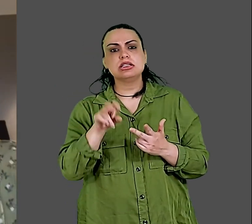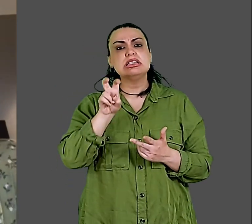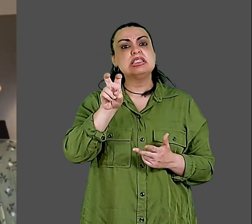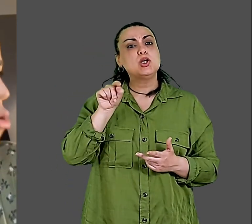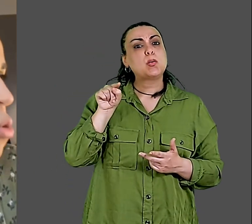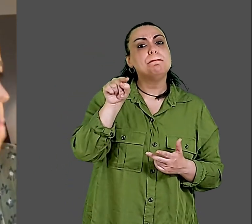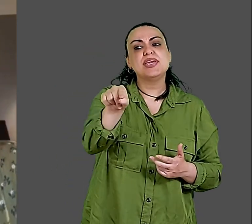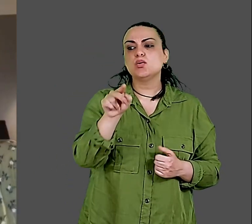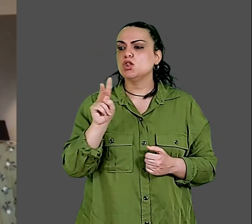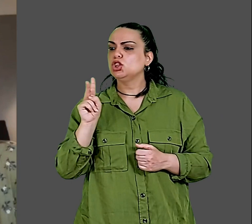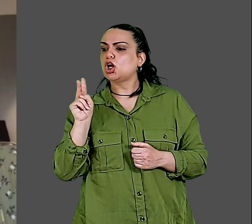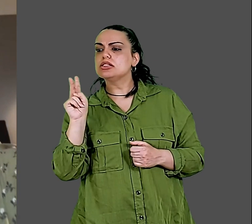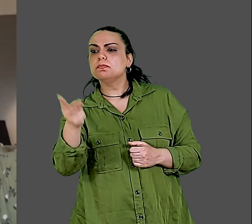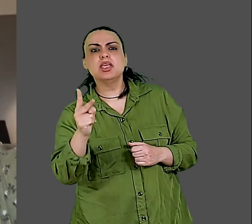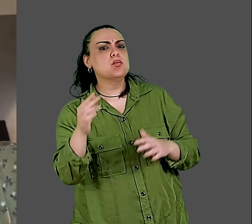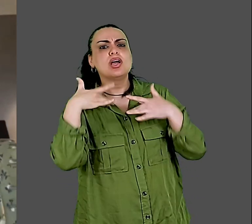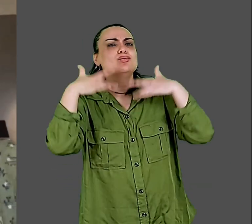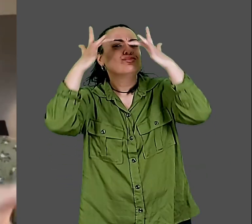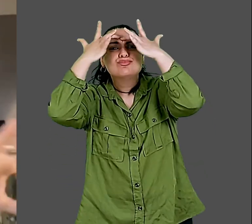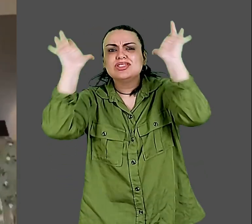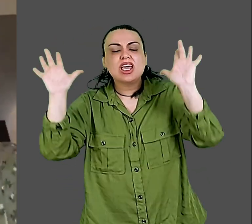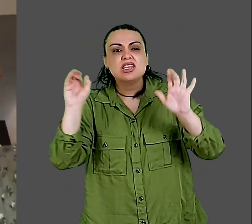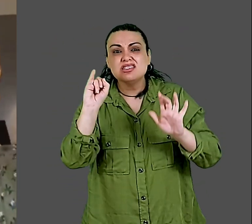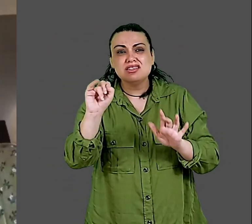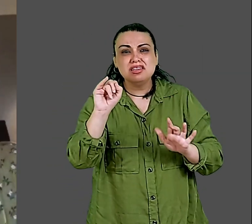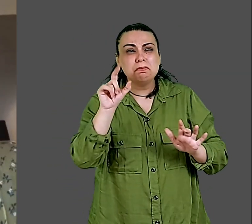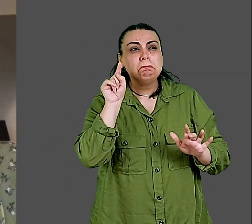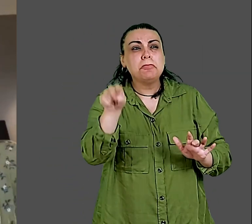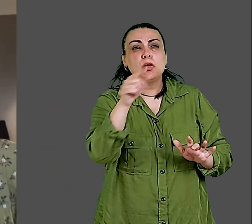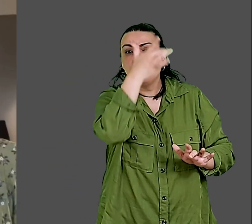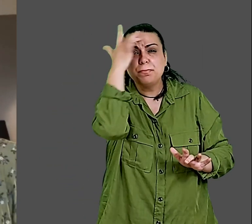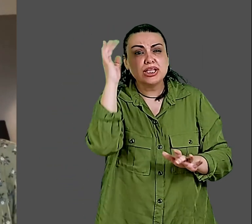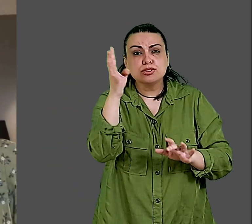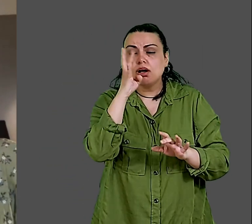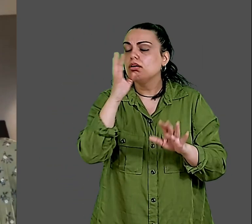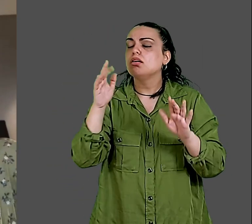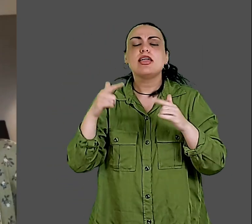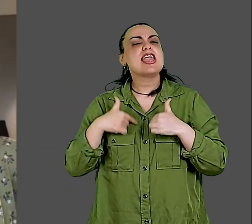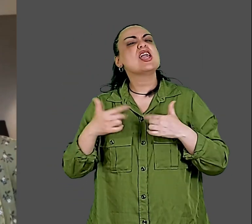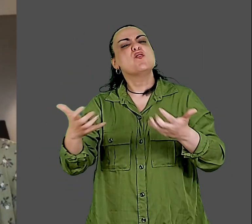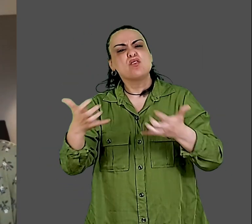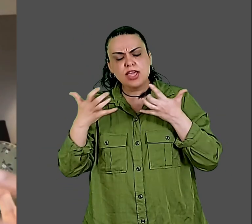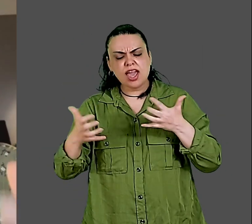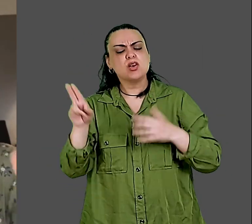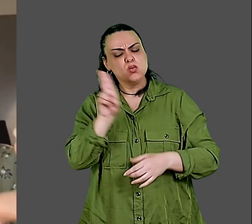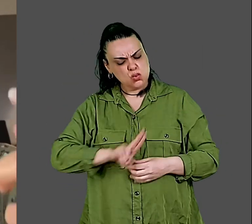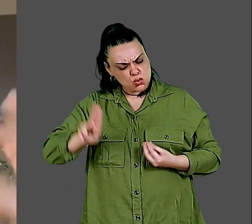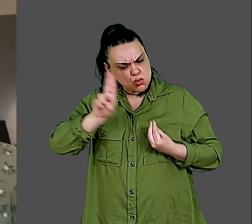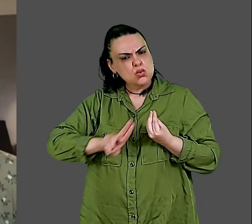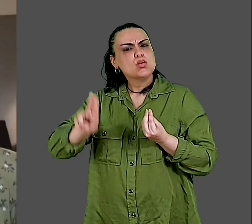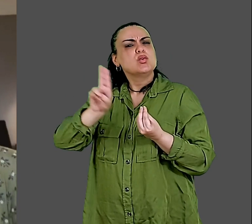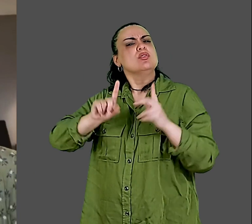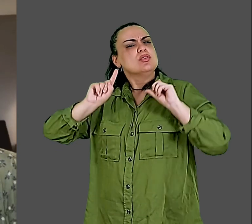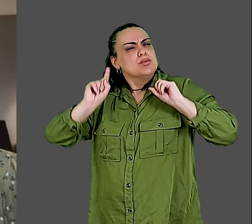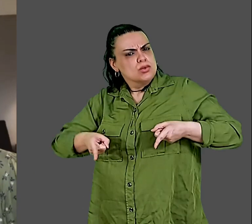2, 5 mil, 2 mil, eu não sei, ó Deus, que eu seja